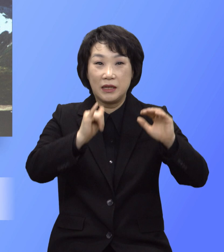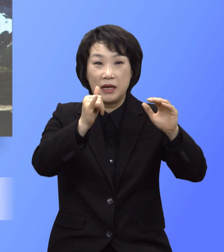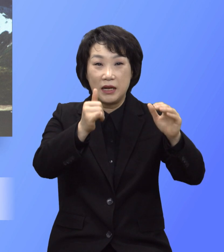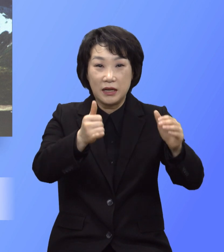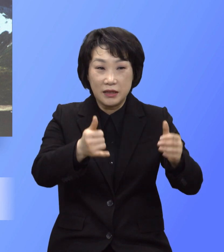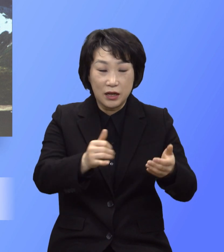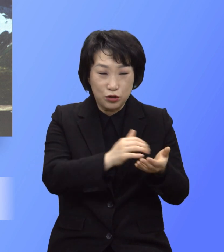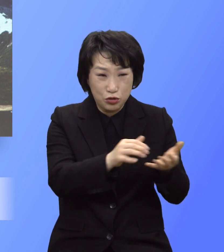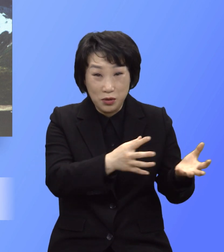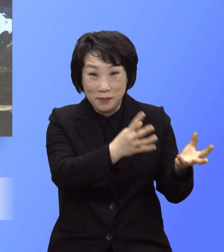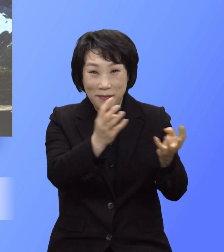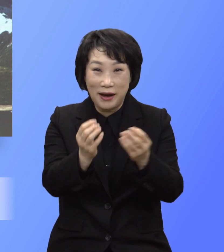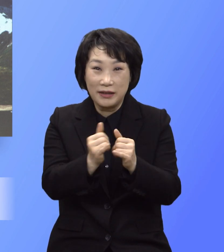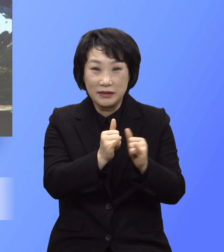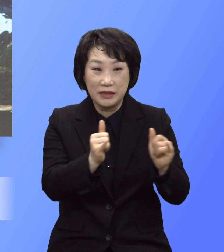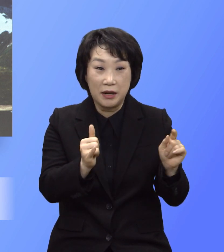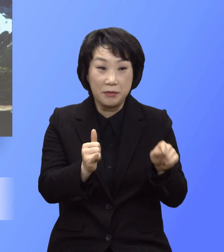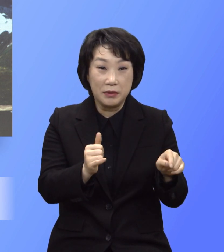육신이